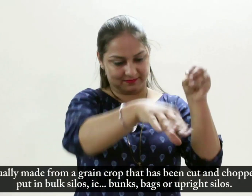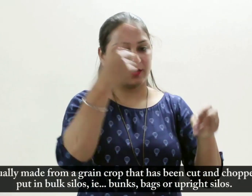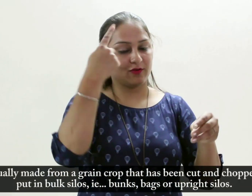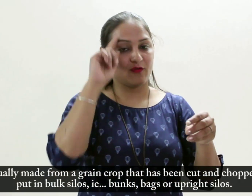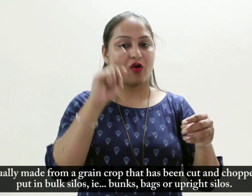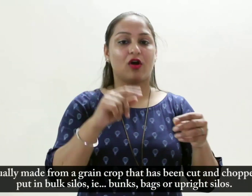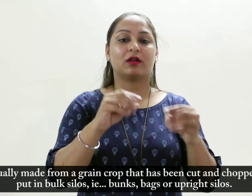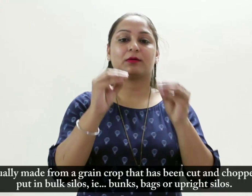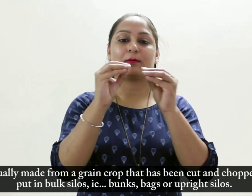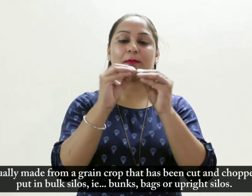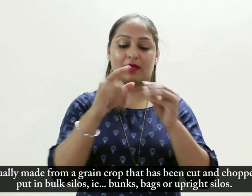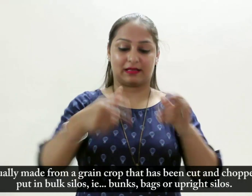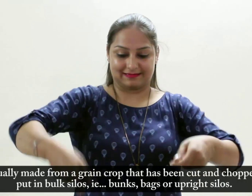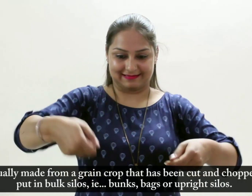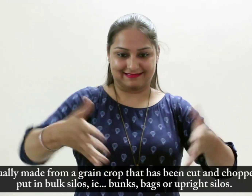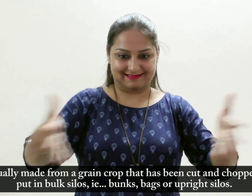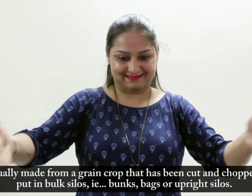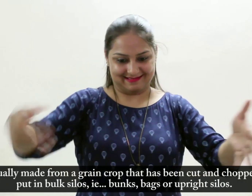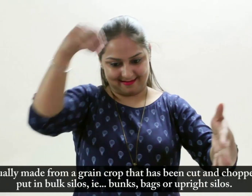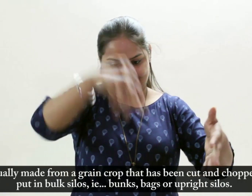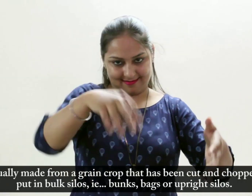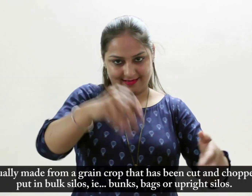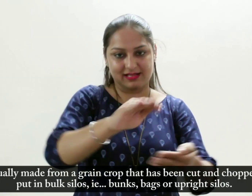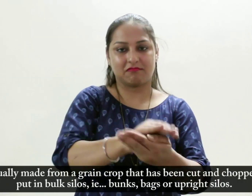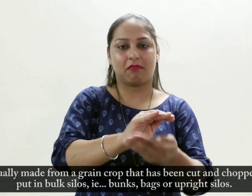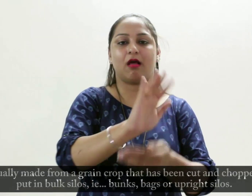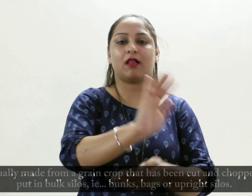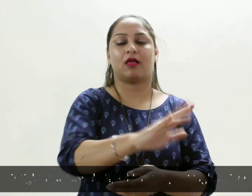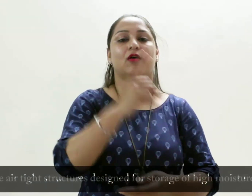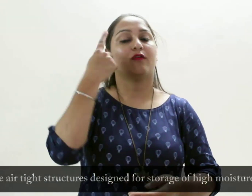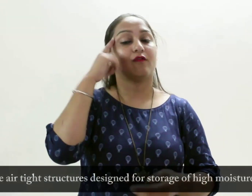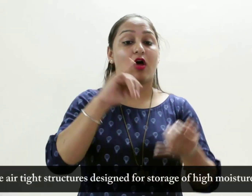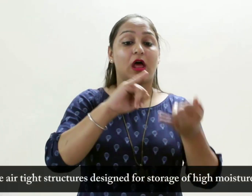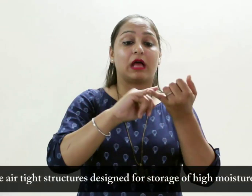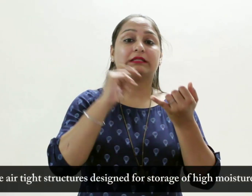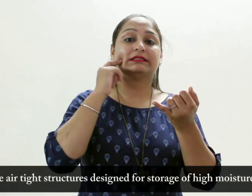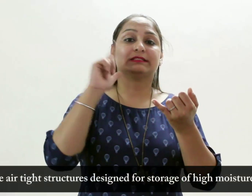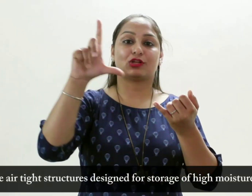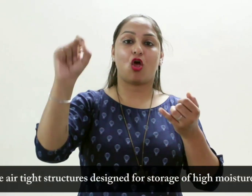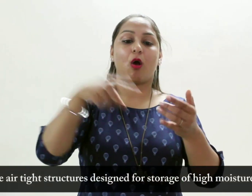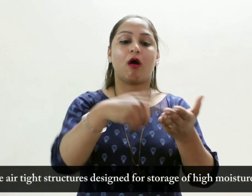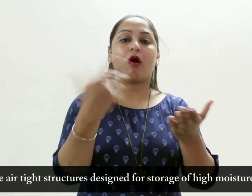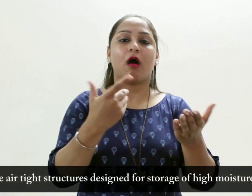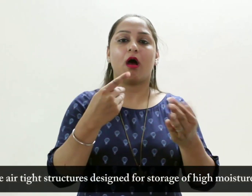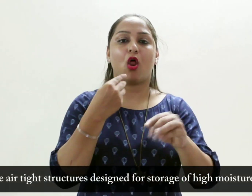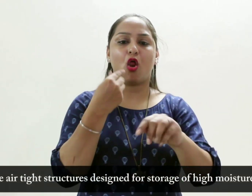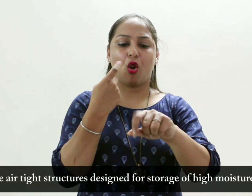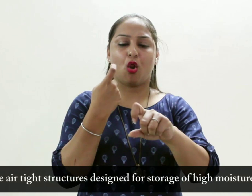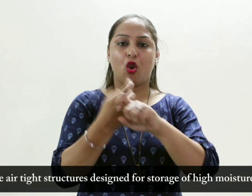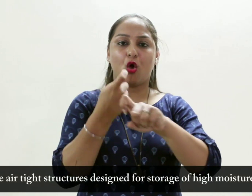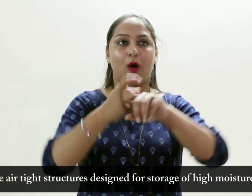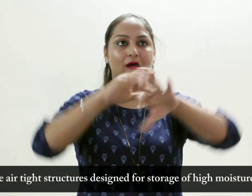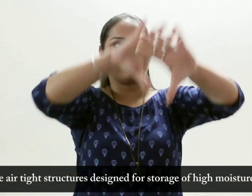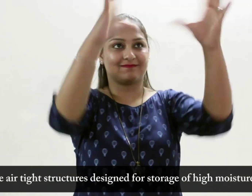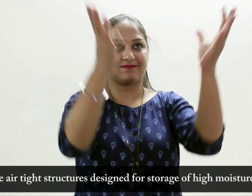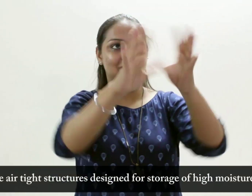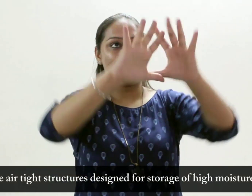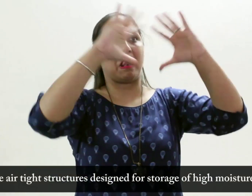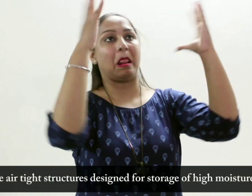जाता है जिन्हें काटकर थोक साइलो में रखा जाता है, यानी बंक, बैग या